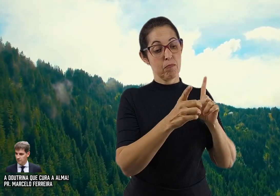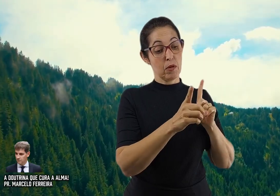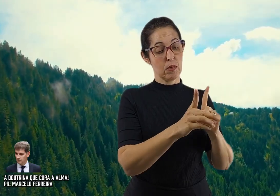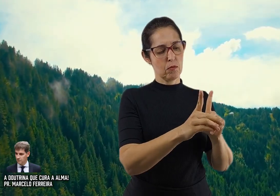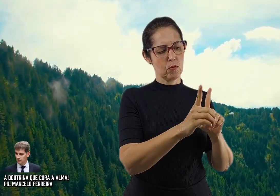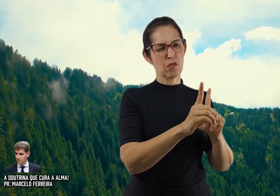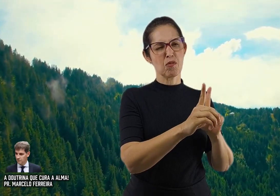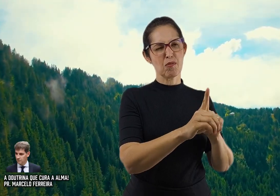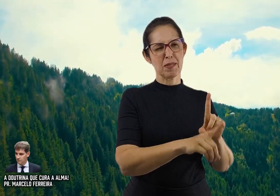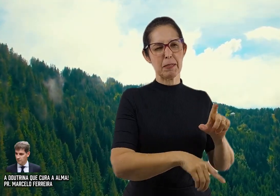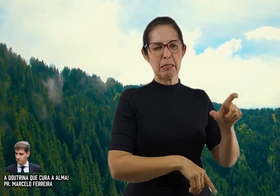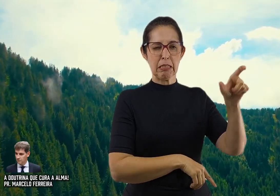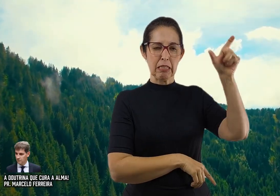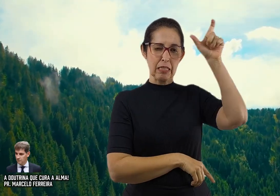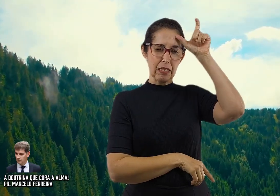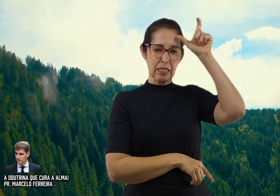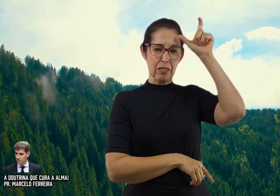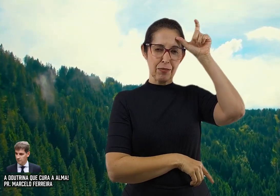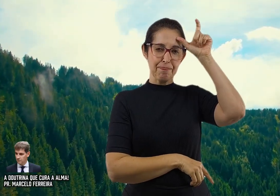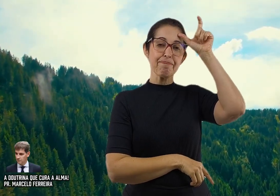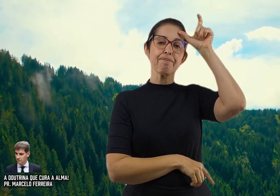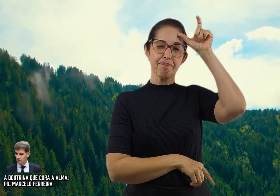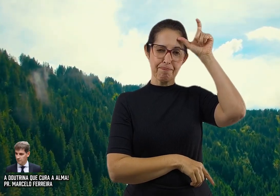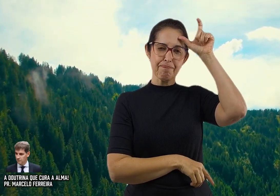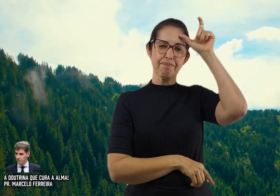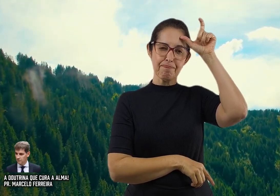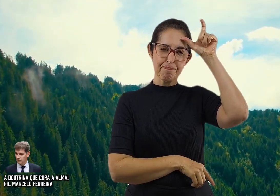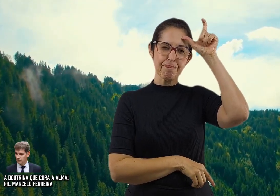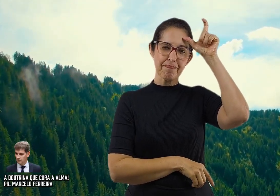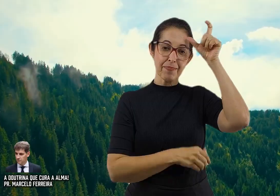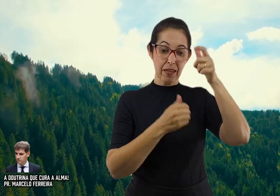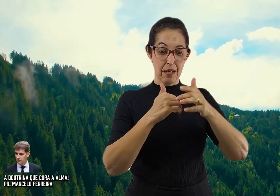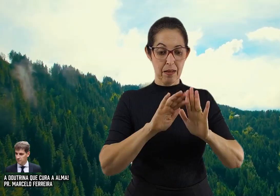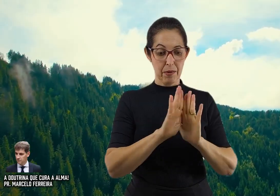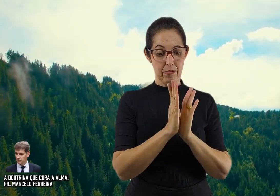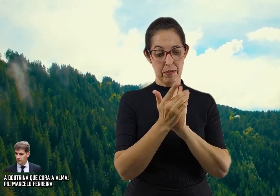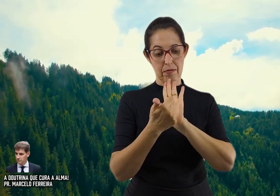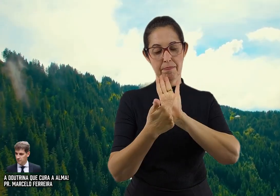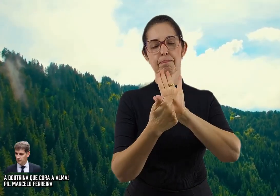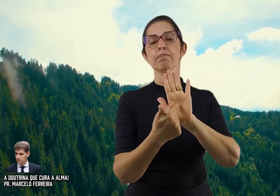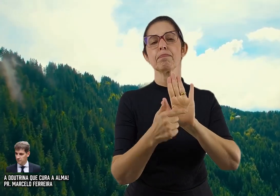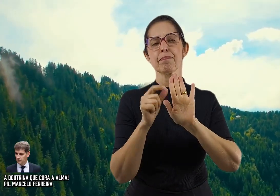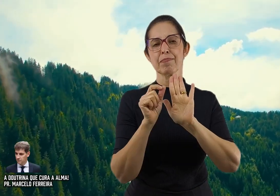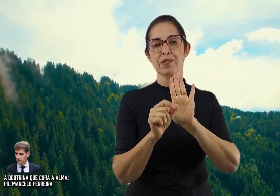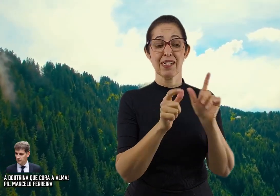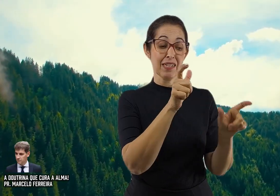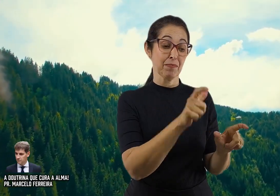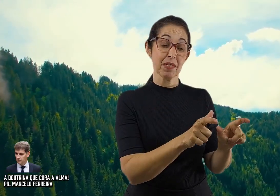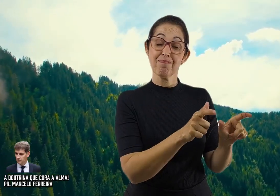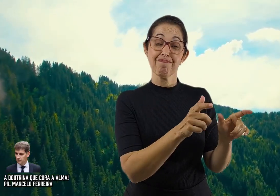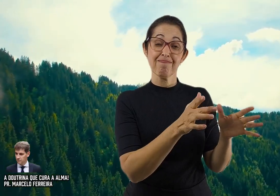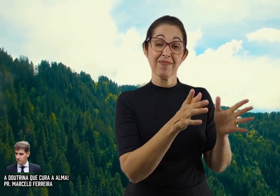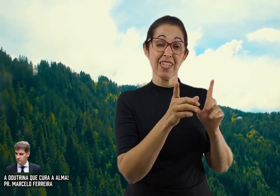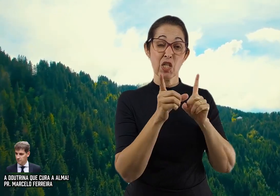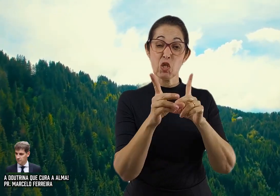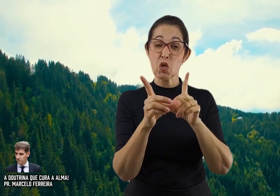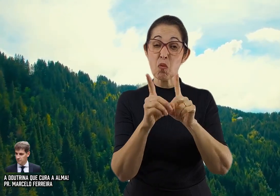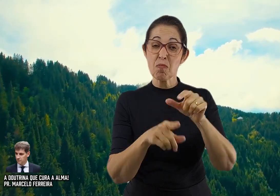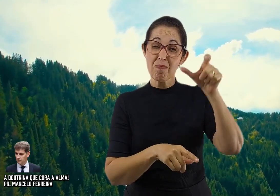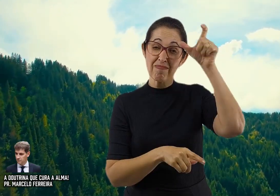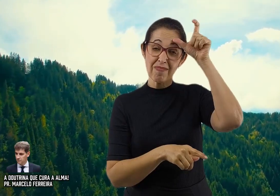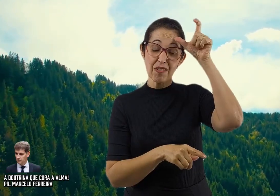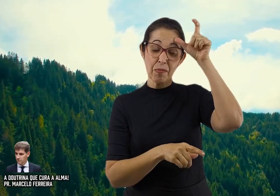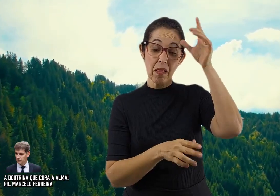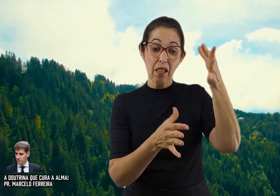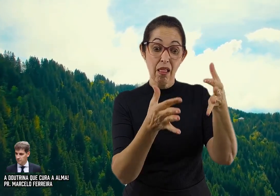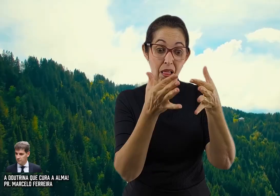Essa expressão aparece algumas vezes na palavra. E alguns darão ouvidos a doutrinas de